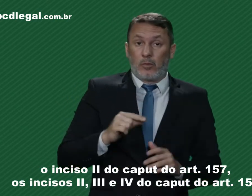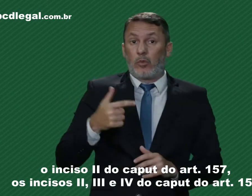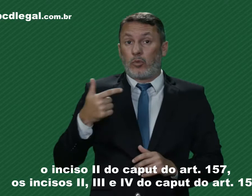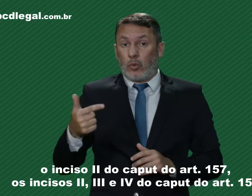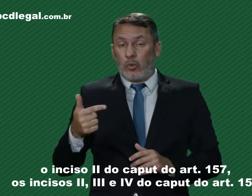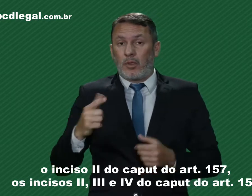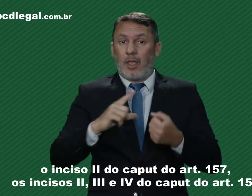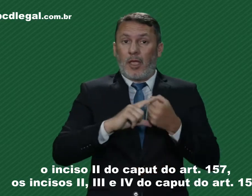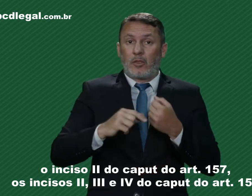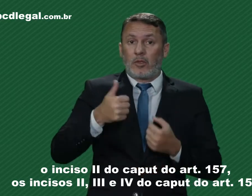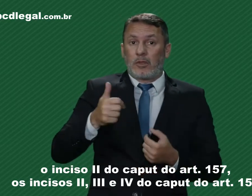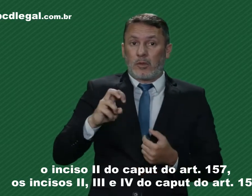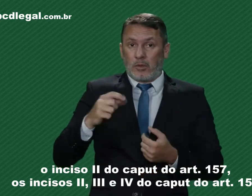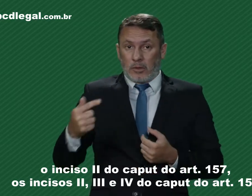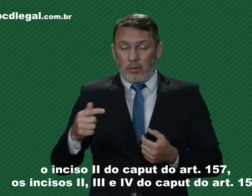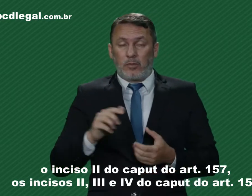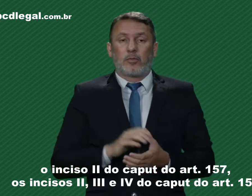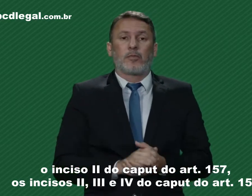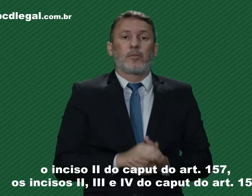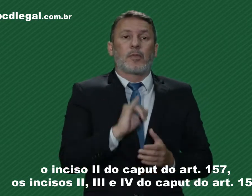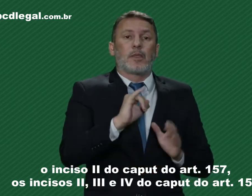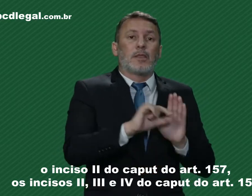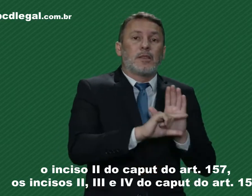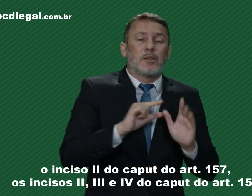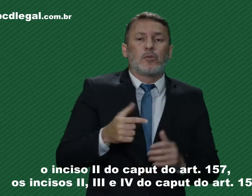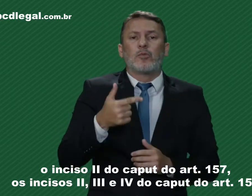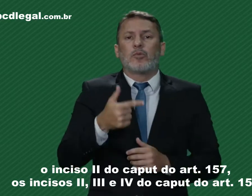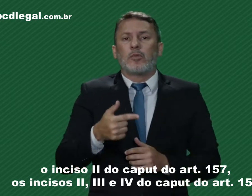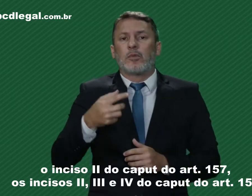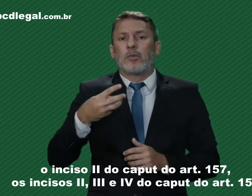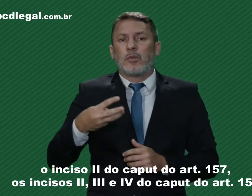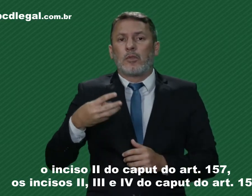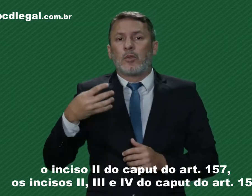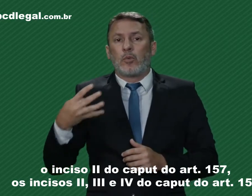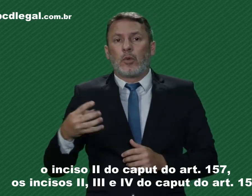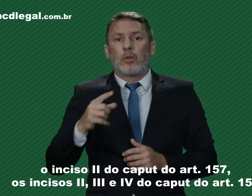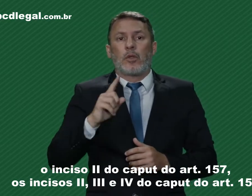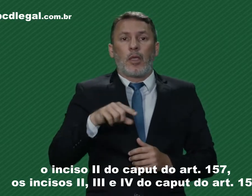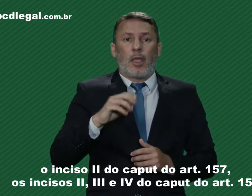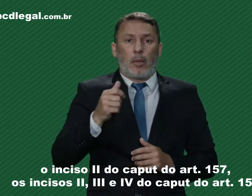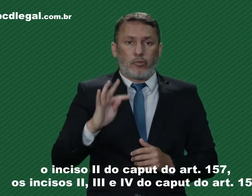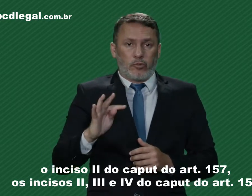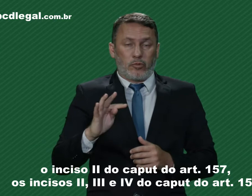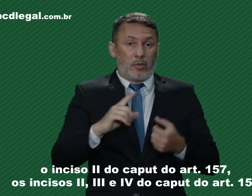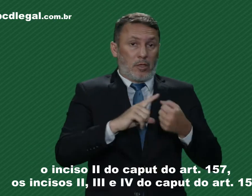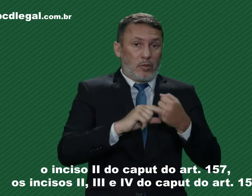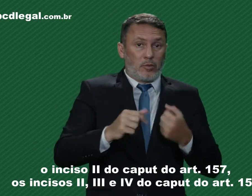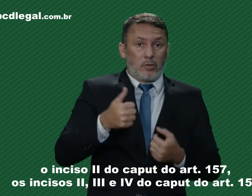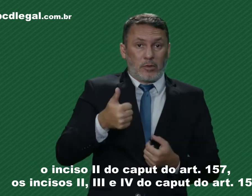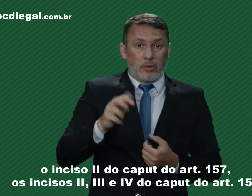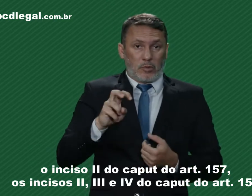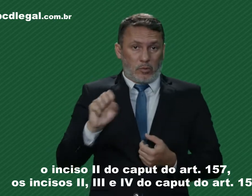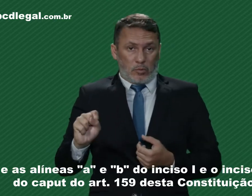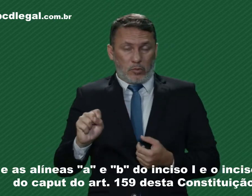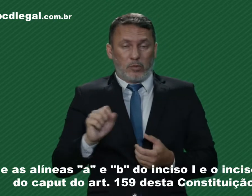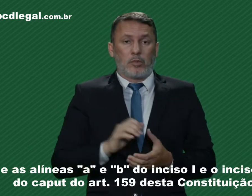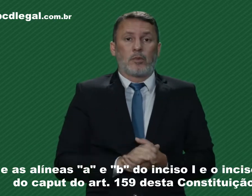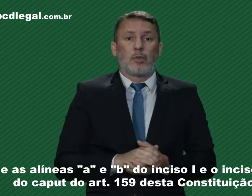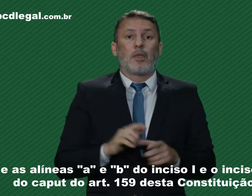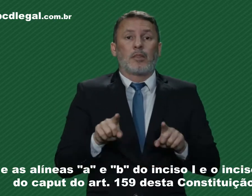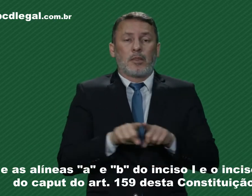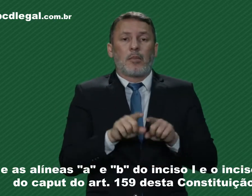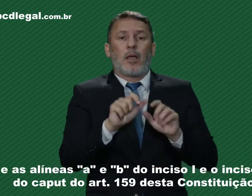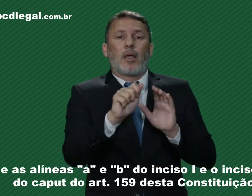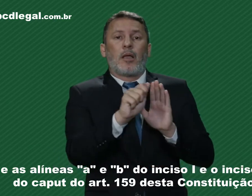artigo 157, os incisos 2, 3 e 4 do caput do artigo 158 e